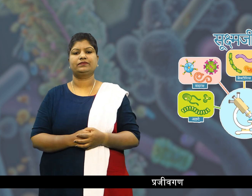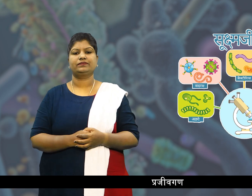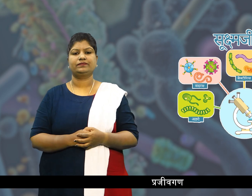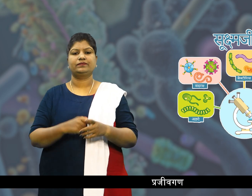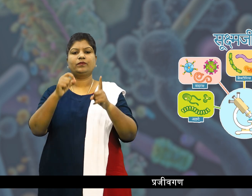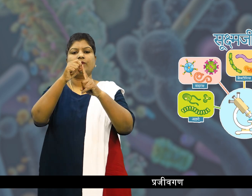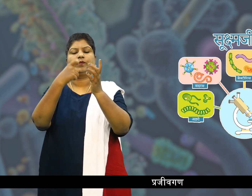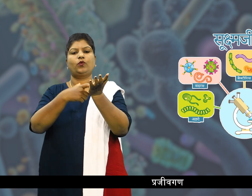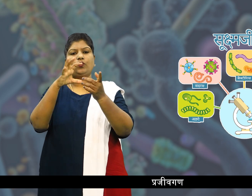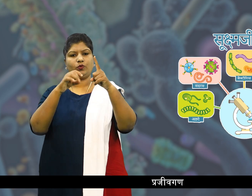प्रजीवगन,